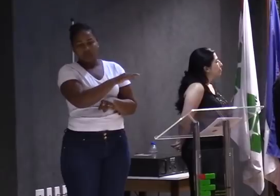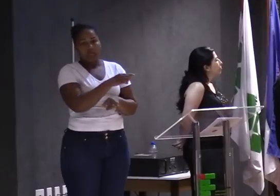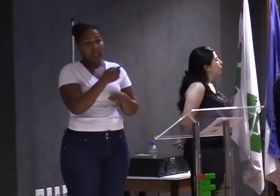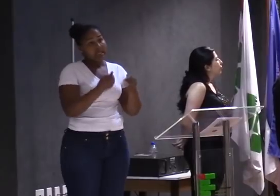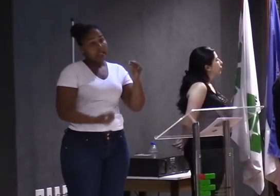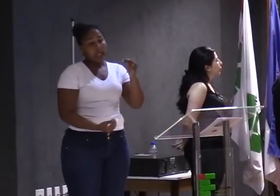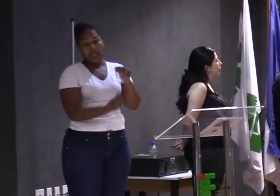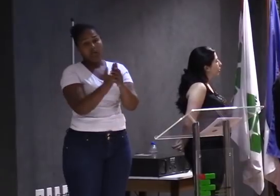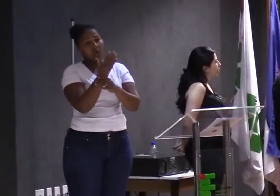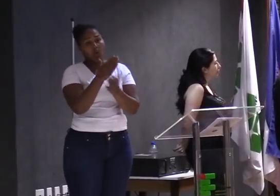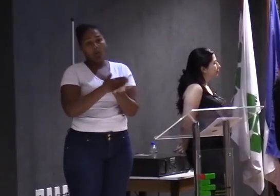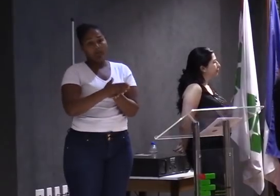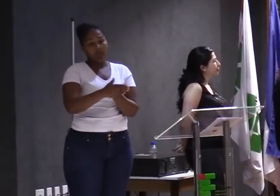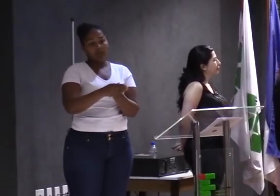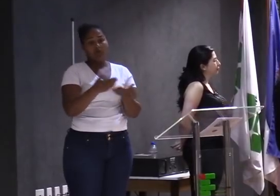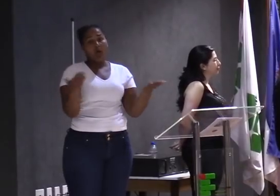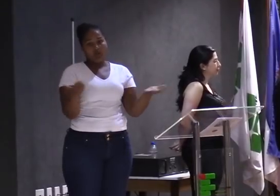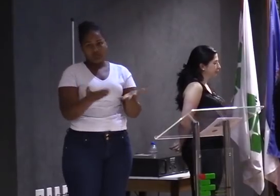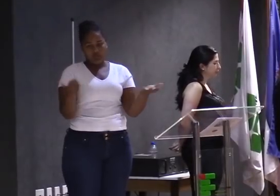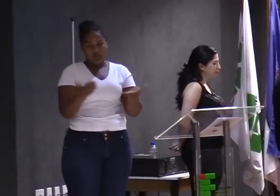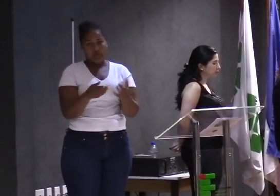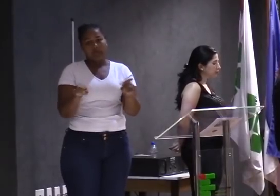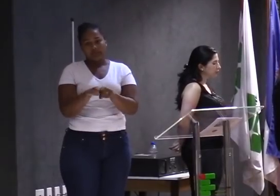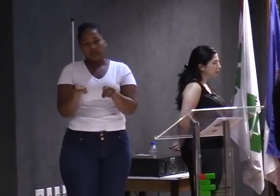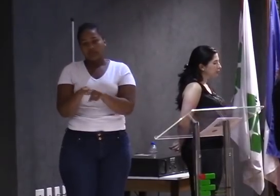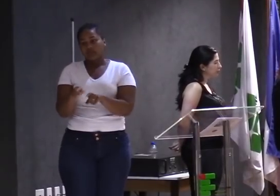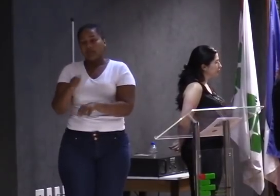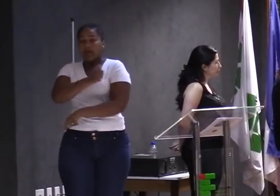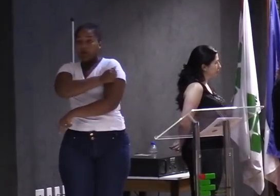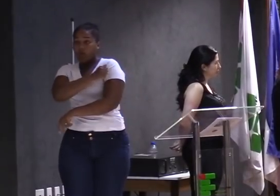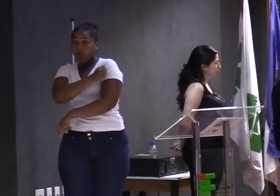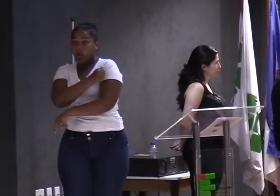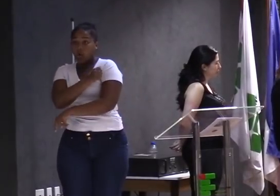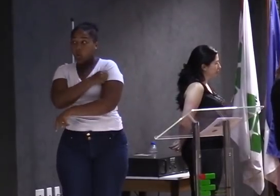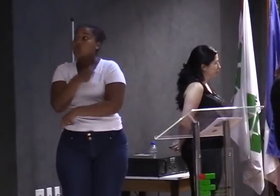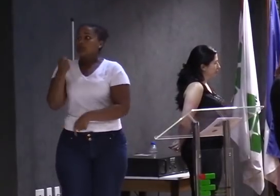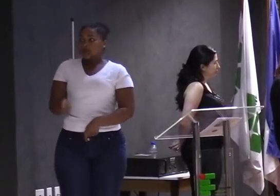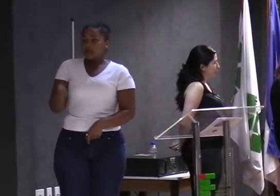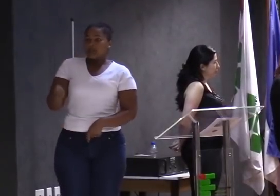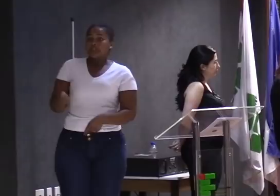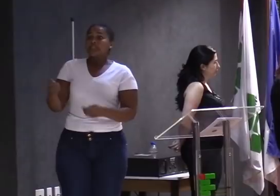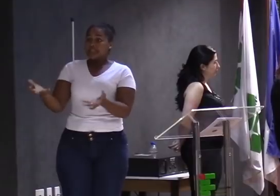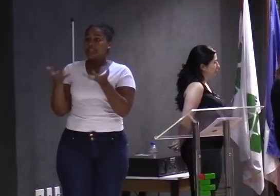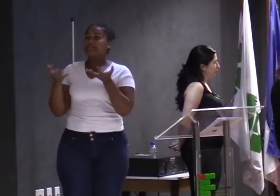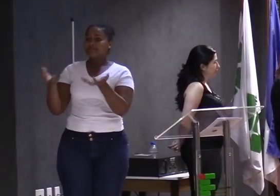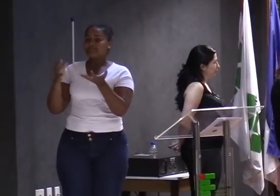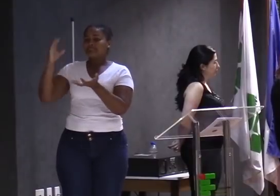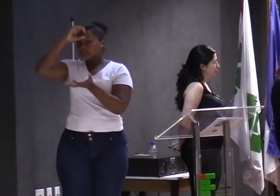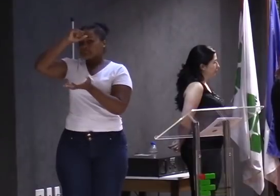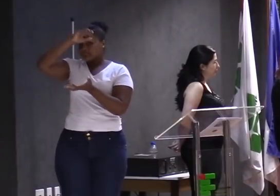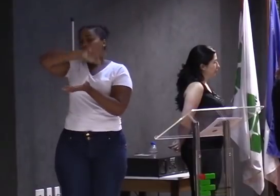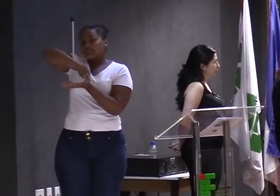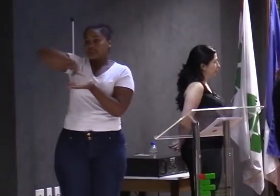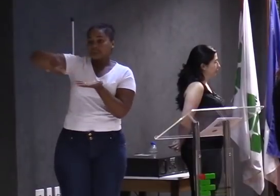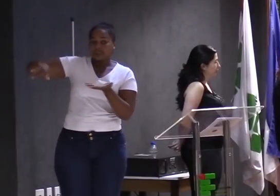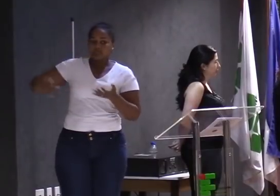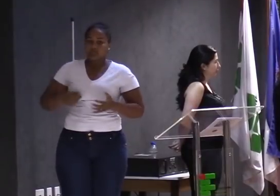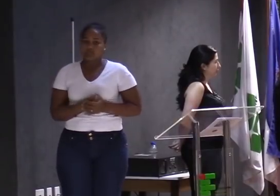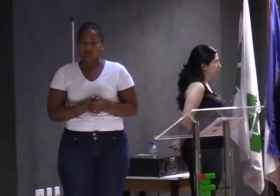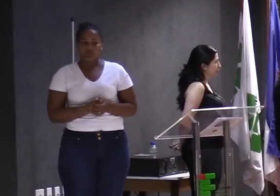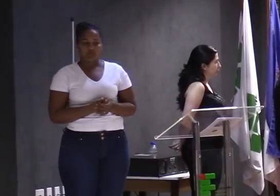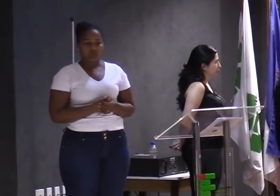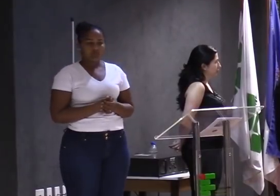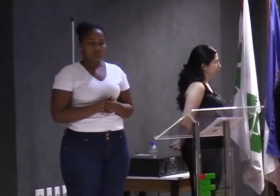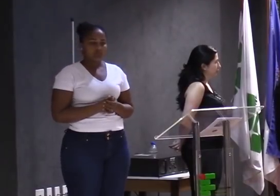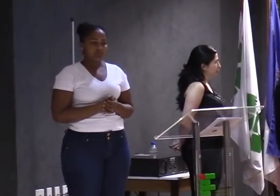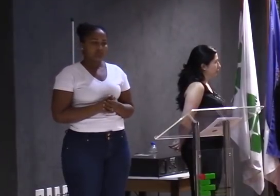processo todo, movimentamos o campus. Os alunos agora exigem que os professores deem aula prática a partir de uma ação nossa, meio que